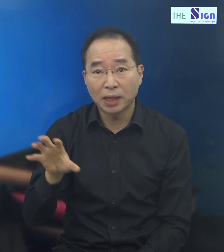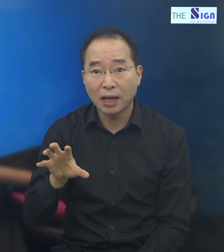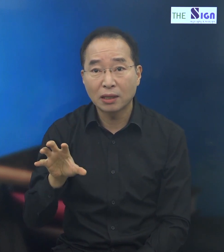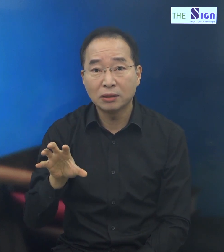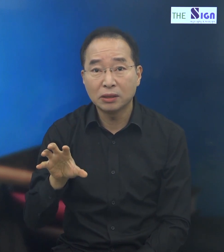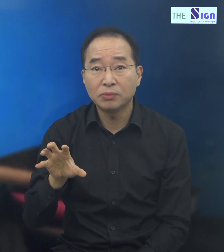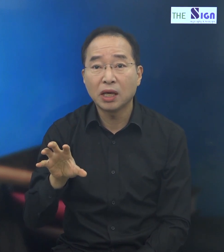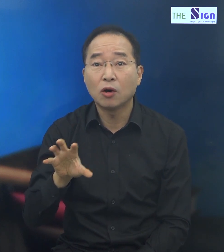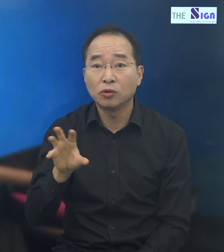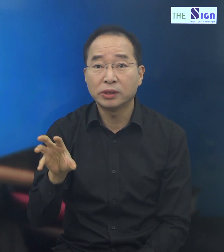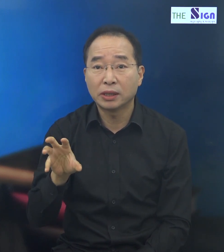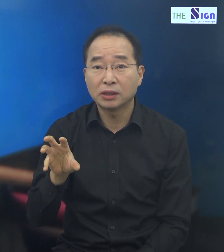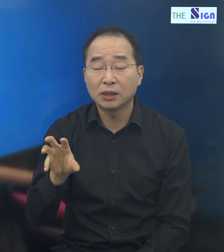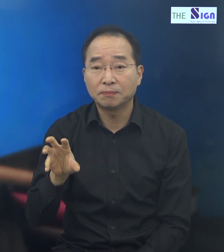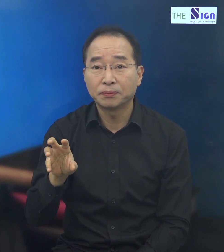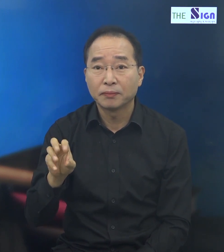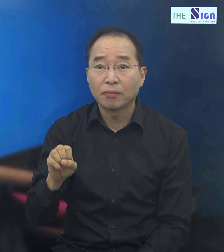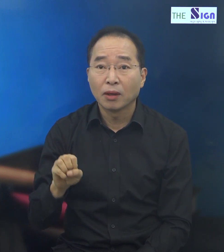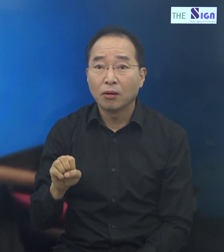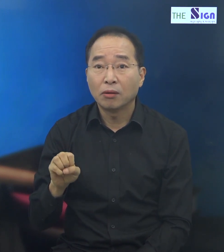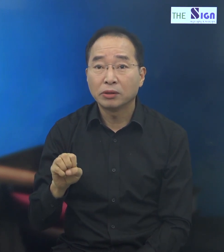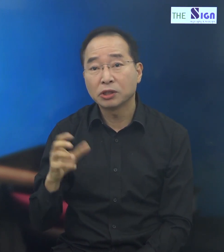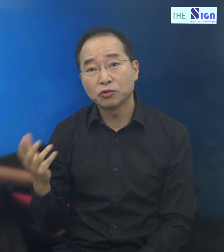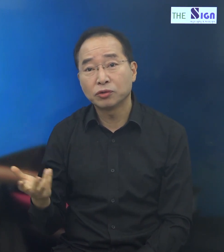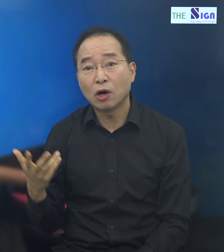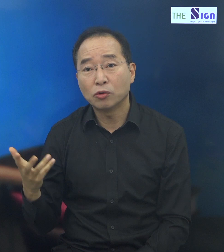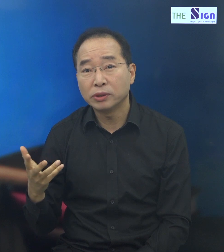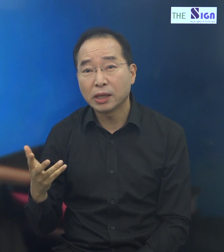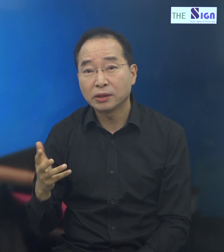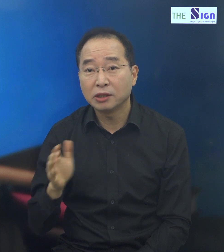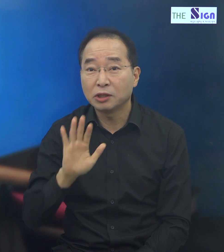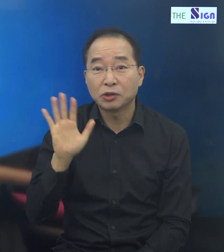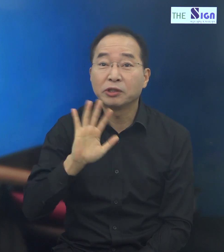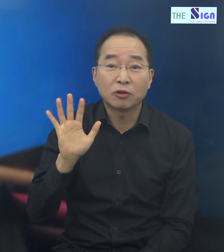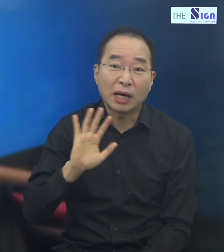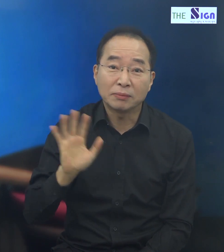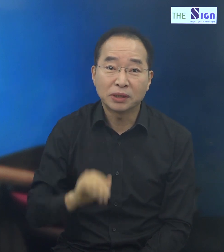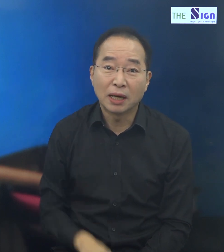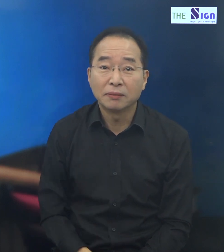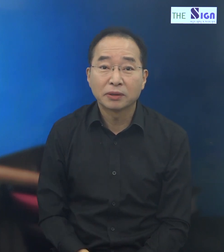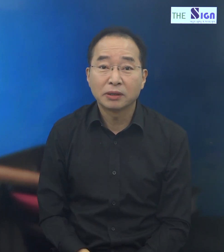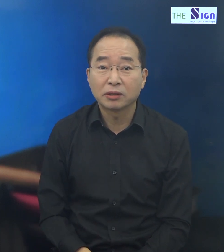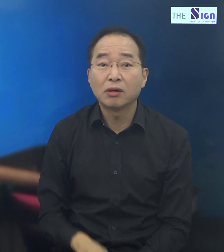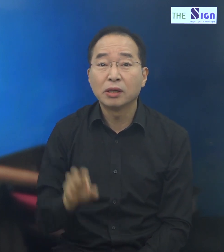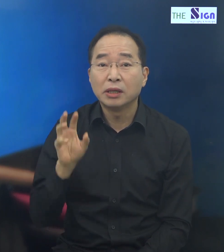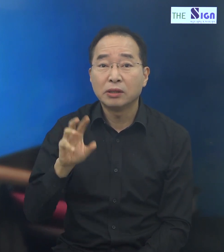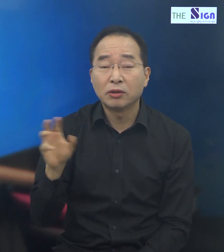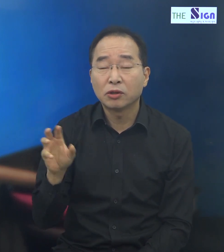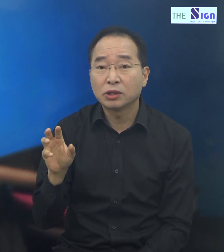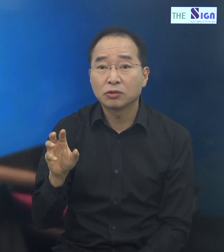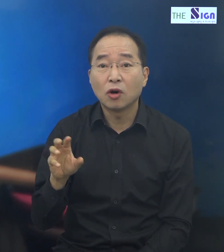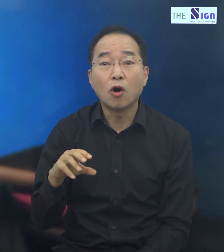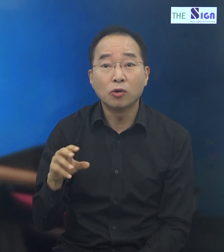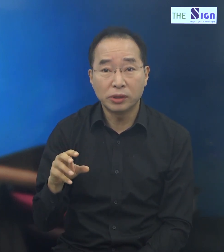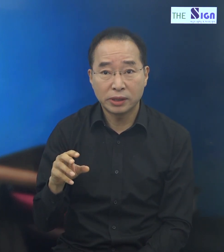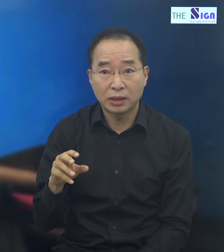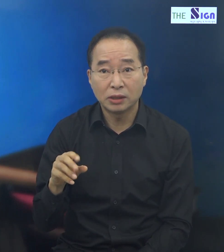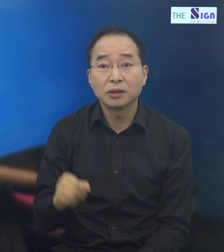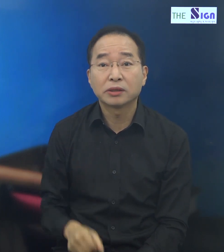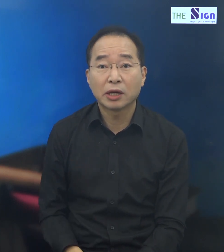조화롭다라는 의미의 어울리다지 친구들과 어울리다 할 때는 이건 절대로 아닙니다. 그래서 이런 형식으로 어울리다를